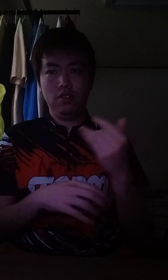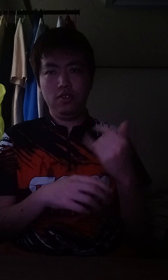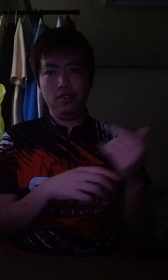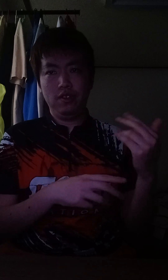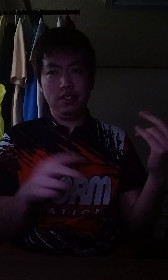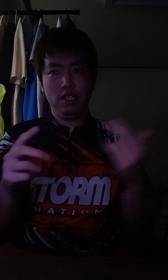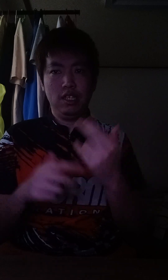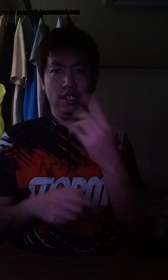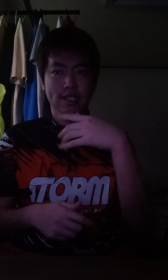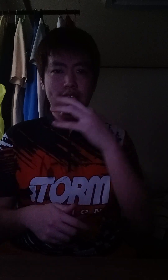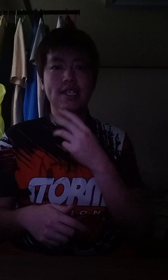3차례의 수술을 받은 승현이.